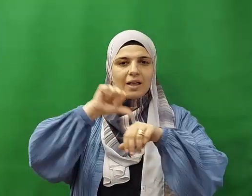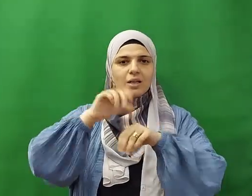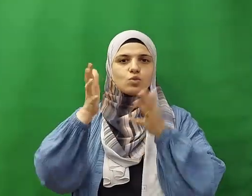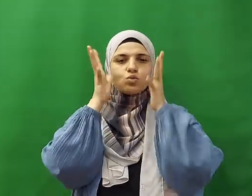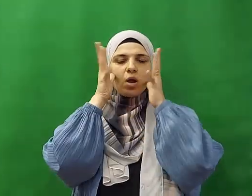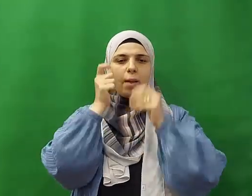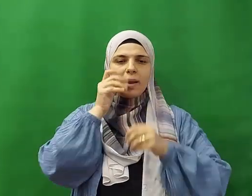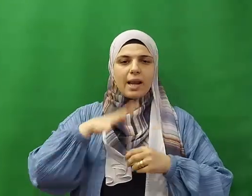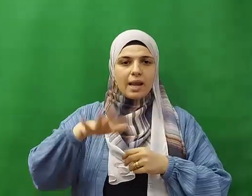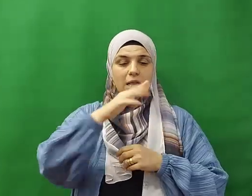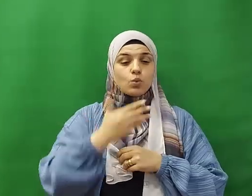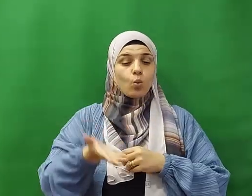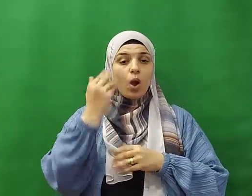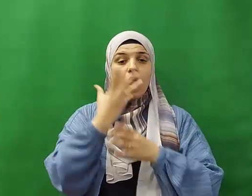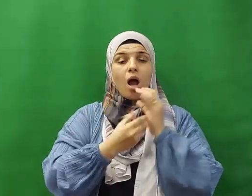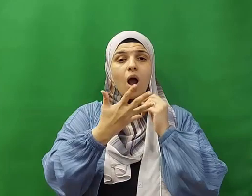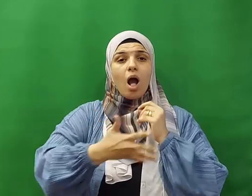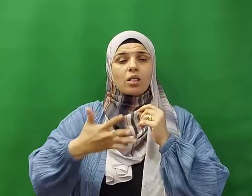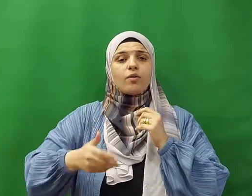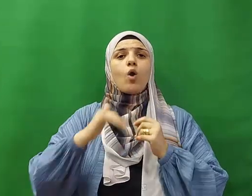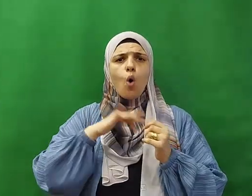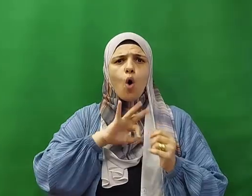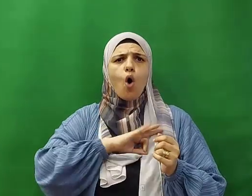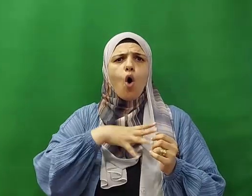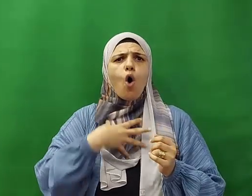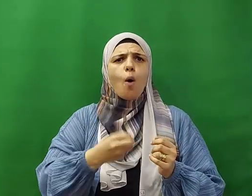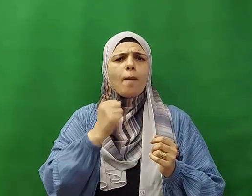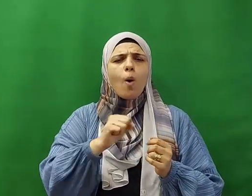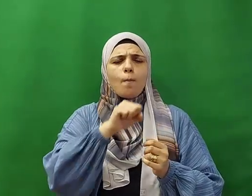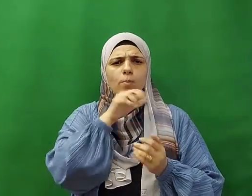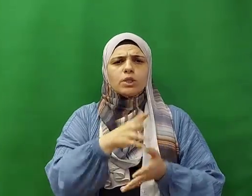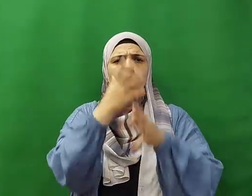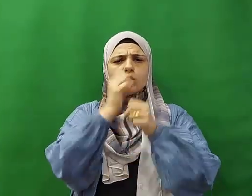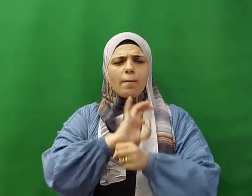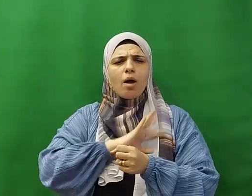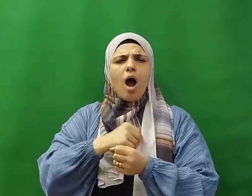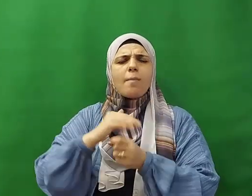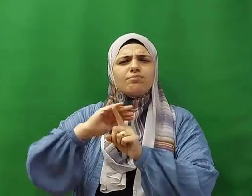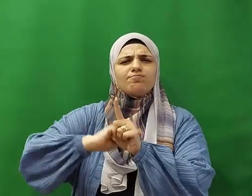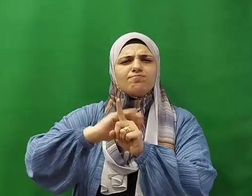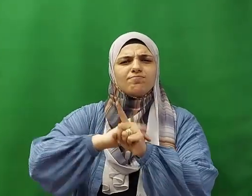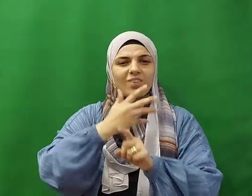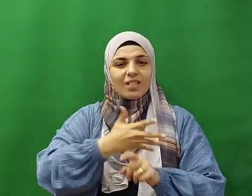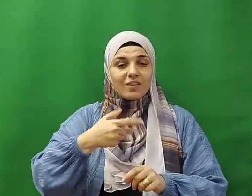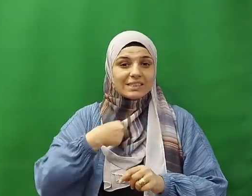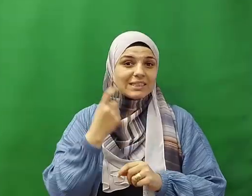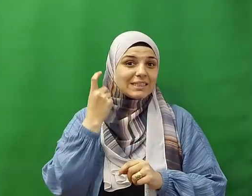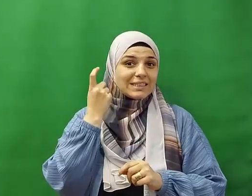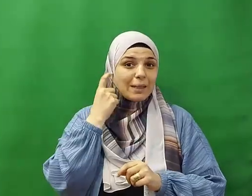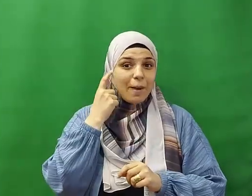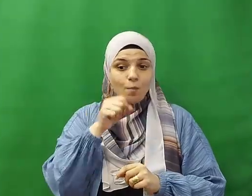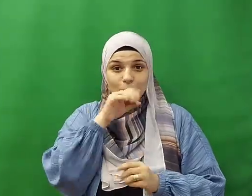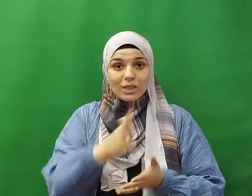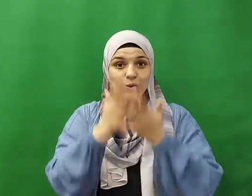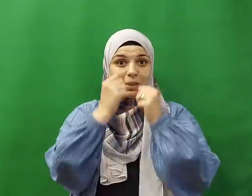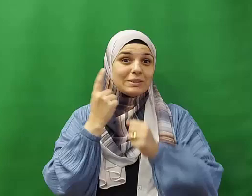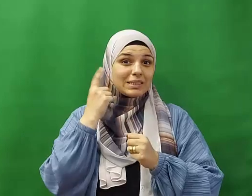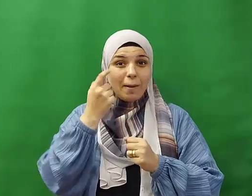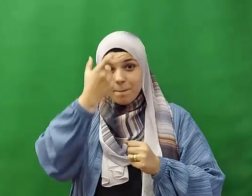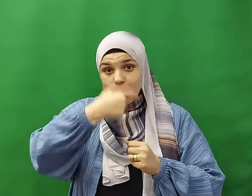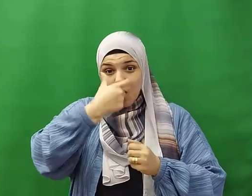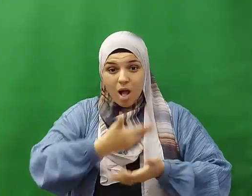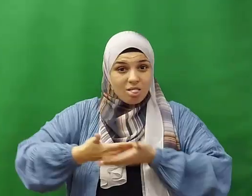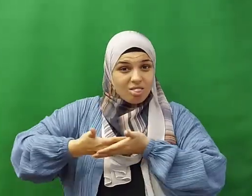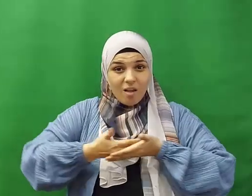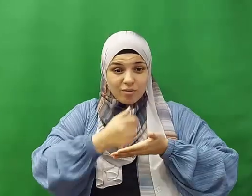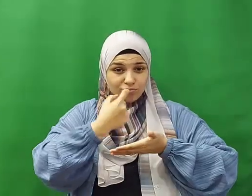ليصلي بالناس. وكان الطفل له نصيب وافر من رحمته صلى الله عليه وسلم، فحين يسمع عليه الصلاة